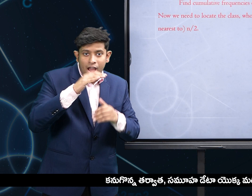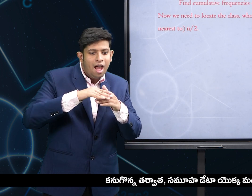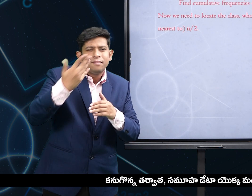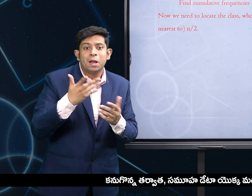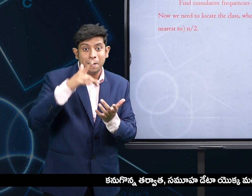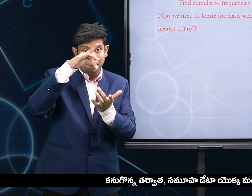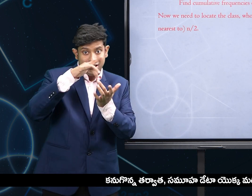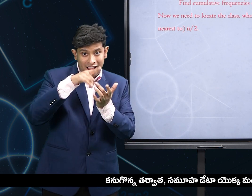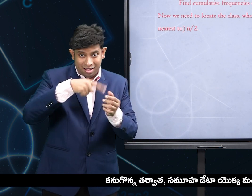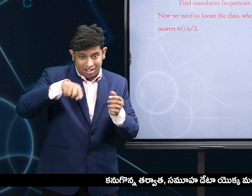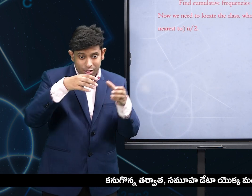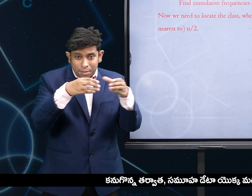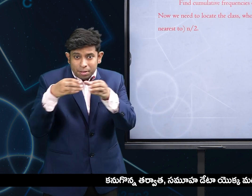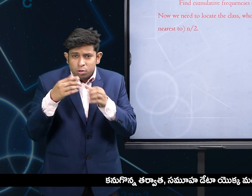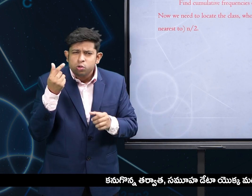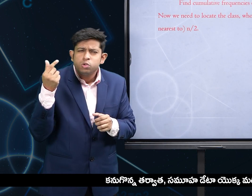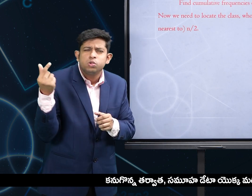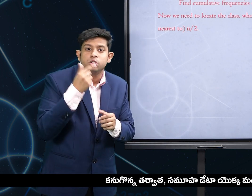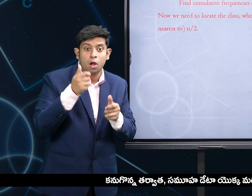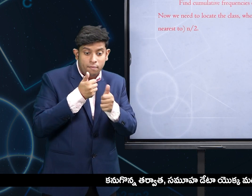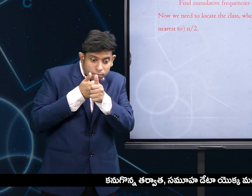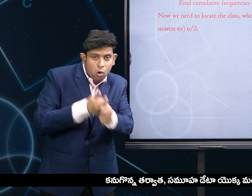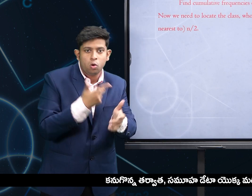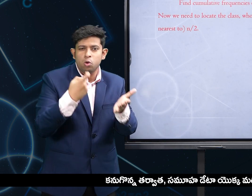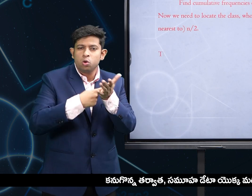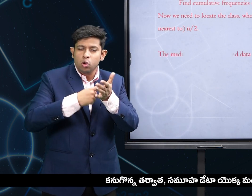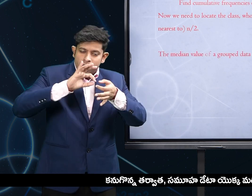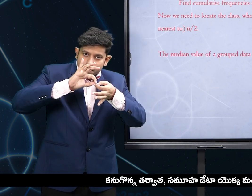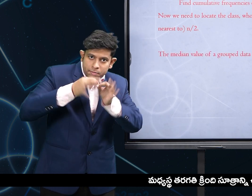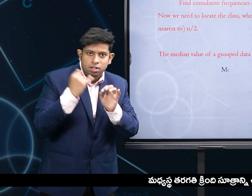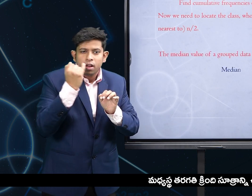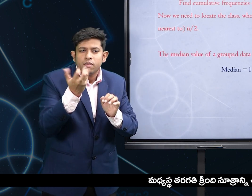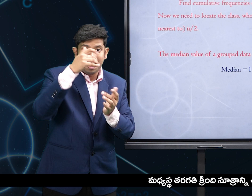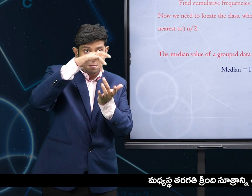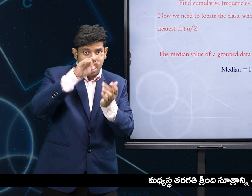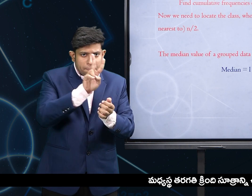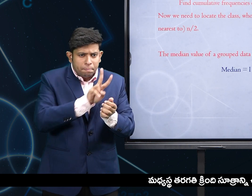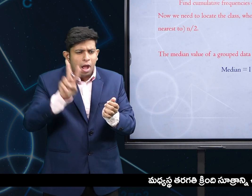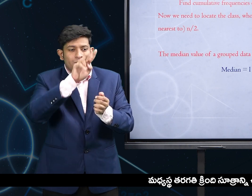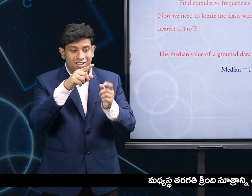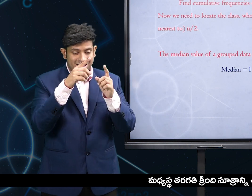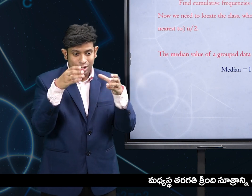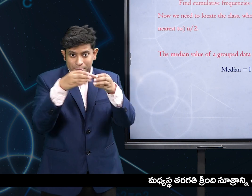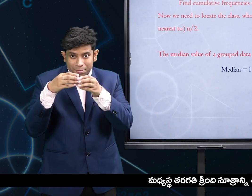తరువాత సమూహ డేటా యొక్క మధ్యస్థ విలువను కనుగొనడానికి మధ్యస్థ తరగతి క్రింది సూత్రాన్ని